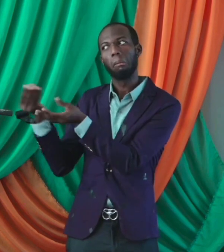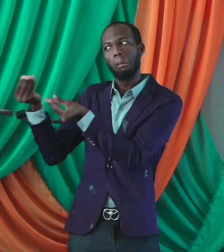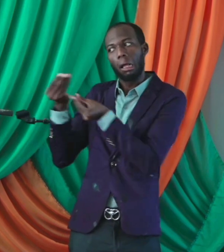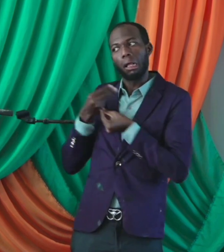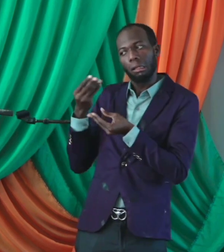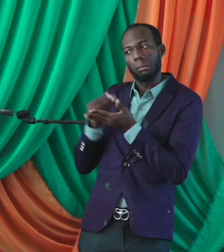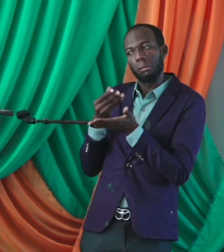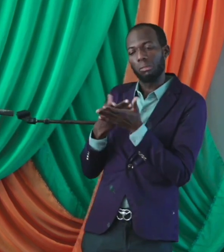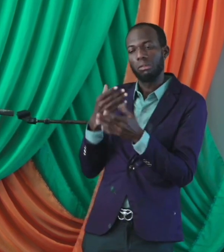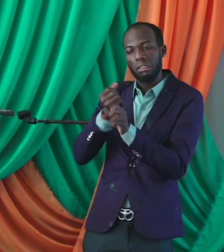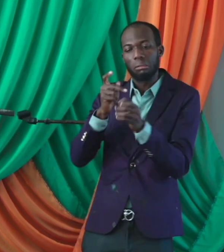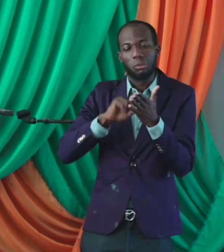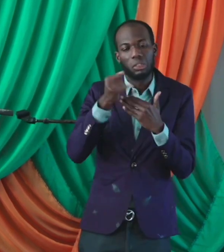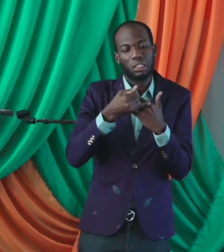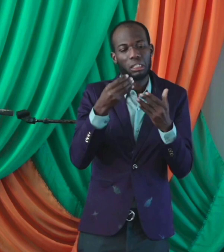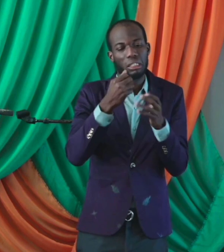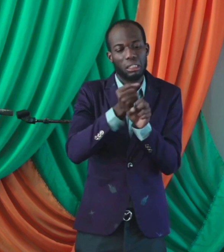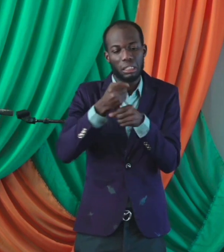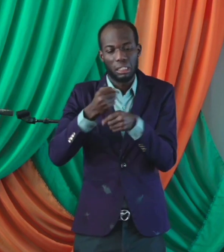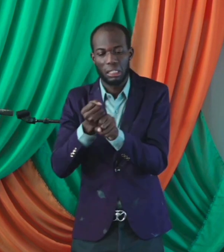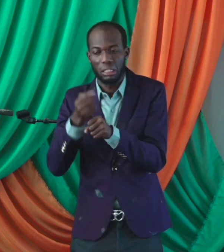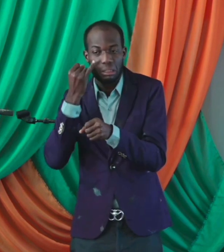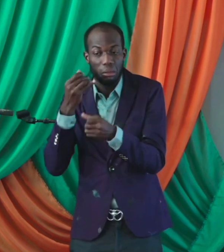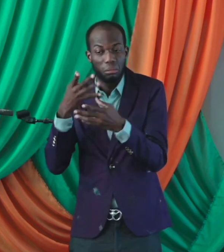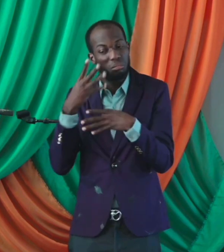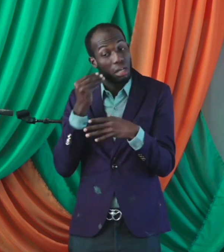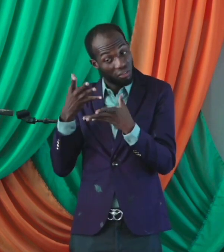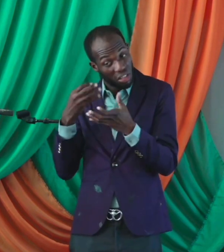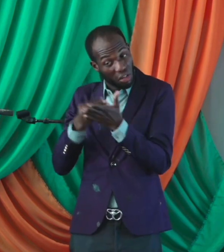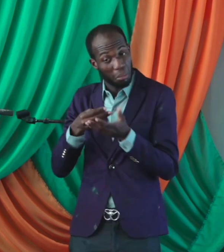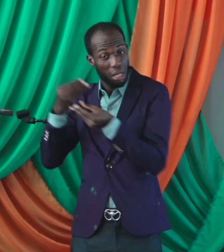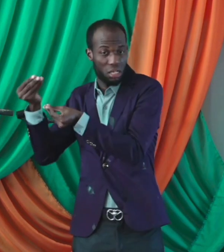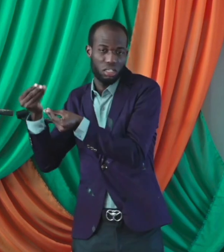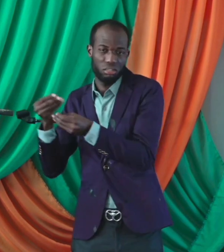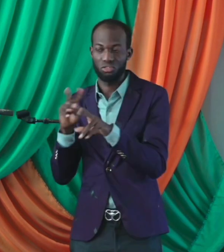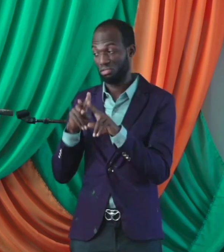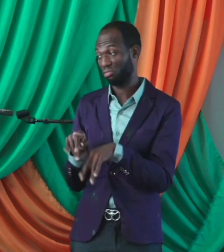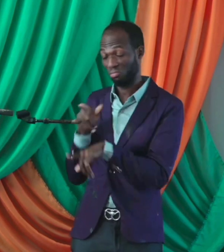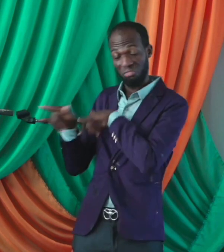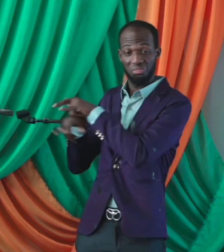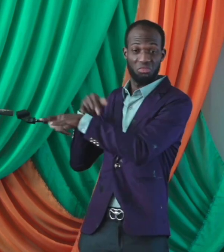petit chocho, pour faire un projet, selon sa barrière de fonds, décider lui-même. C'est pas notre tête à passer, nous.